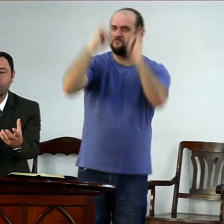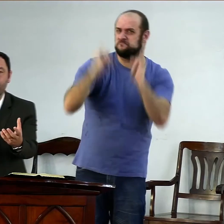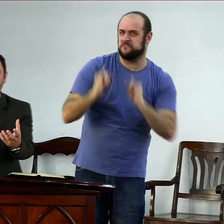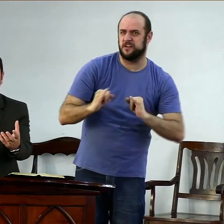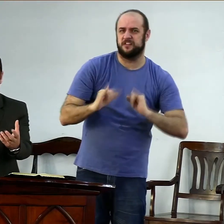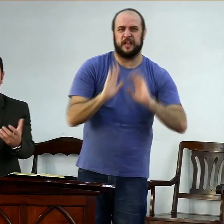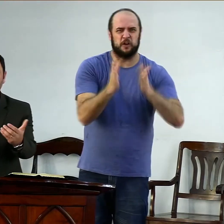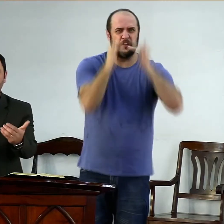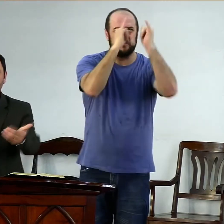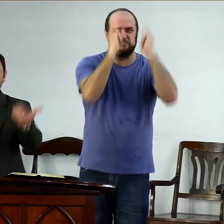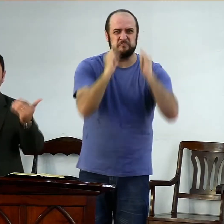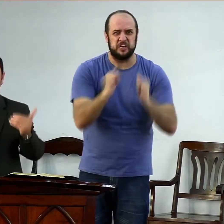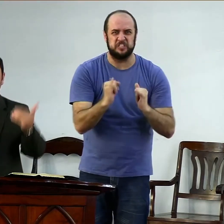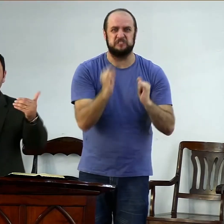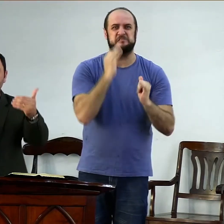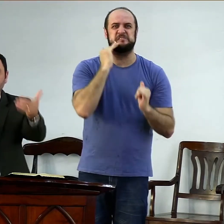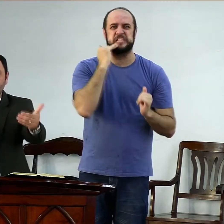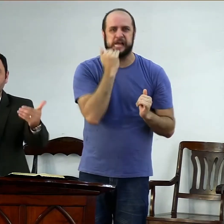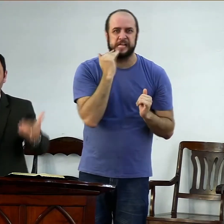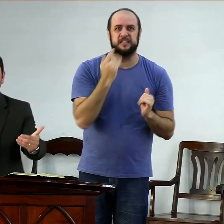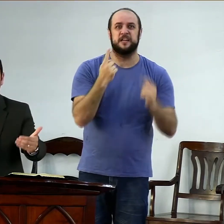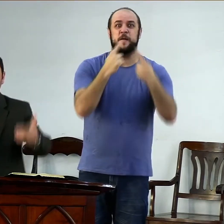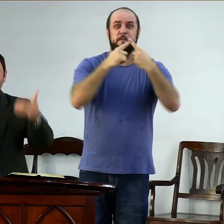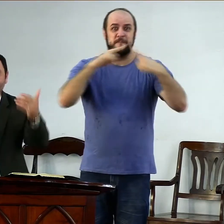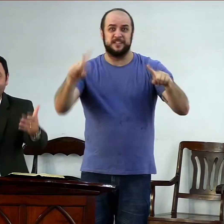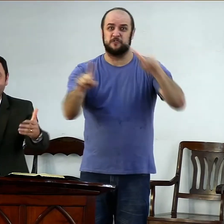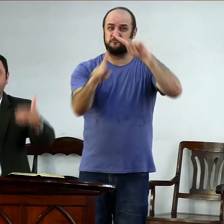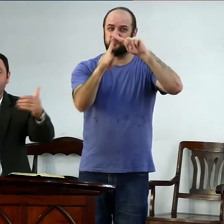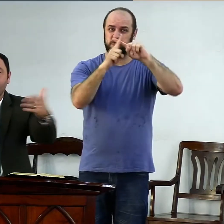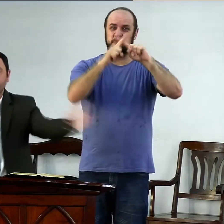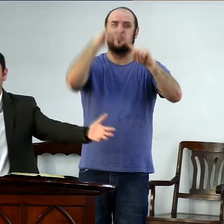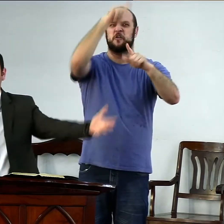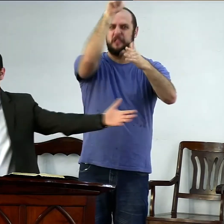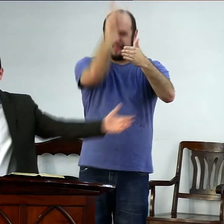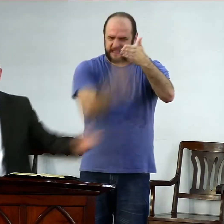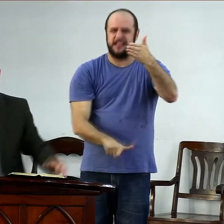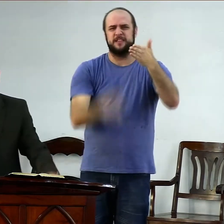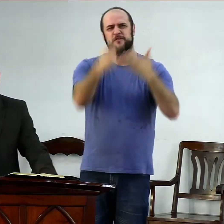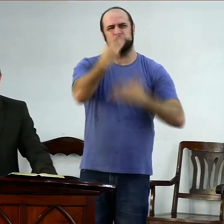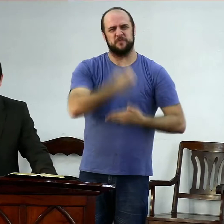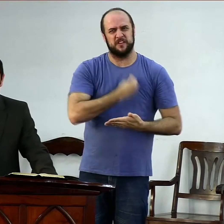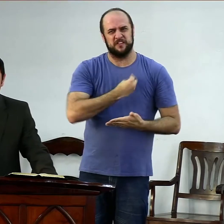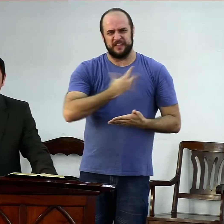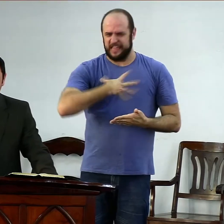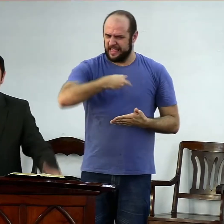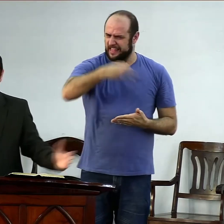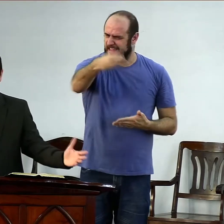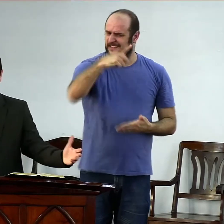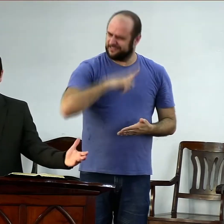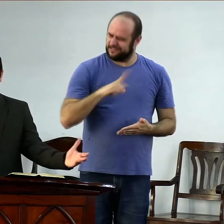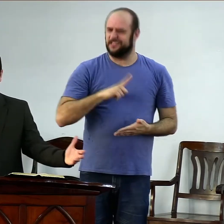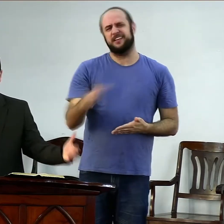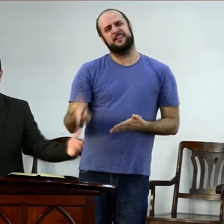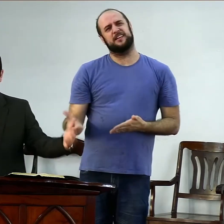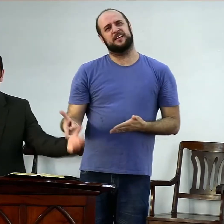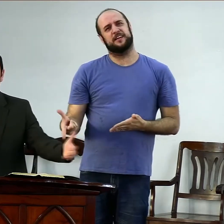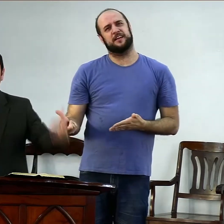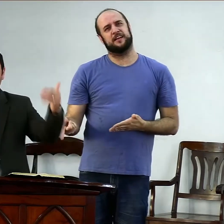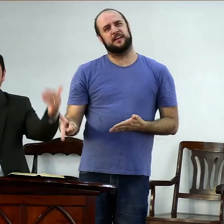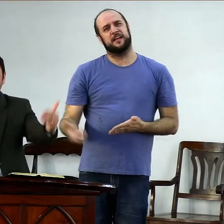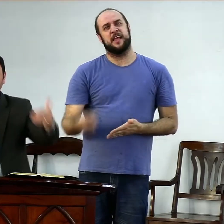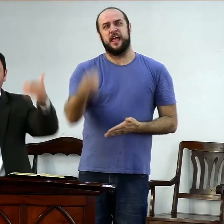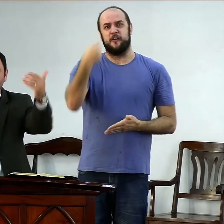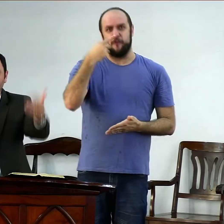está deturpada, você foi feito por meio da cruz de Cristo, herdeiro e co-herdeiro comigo. Será que eu não